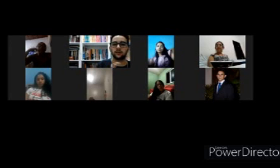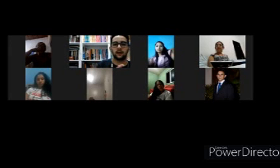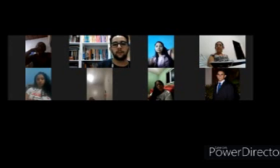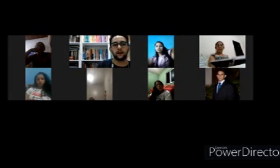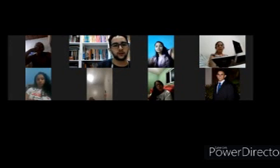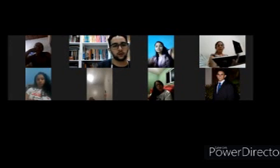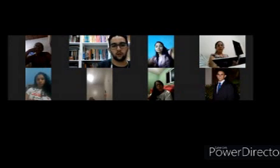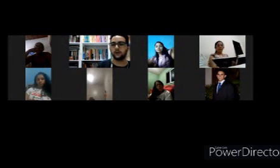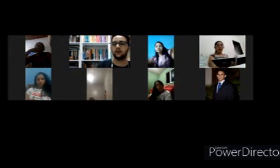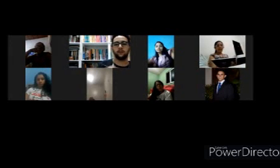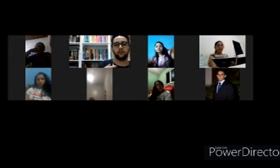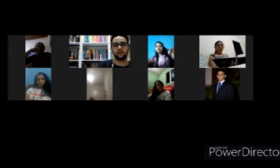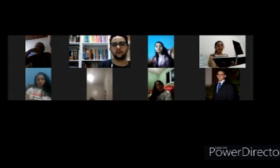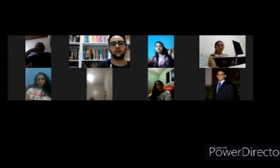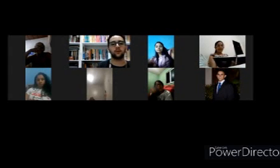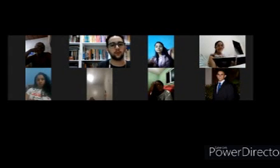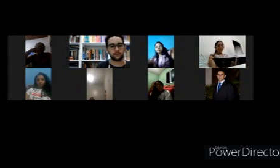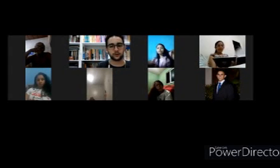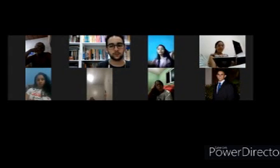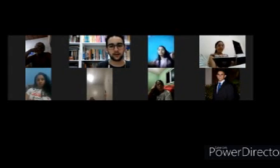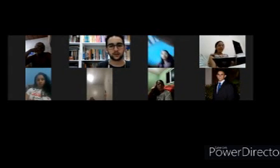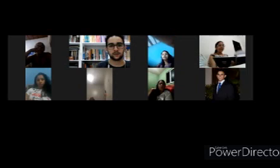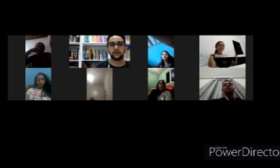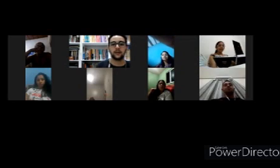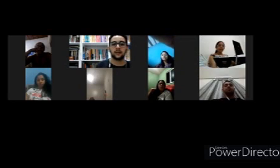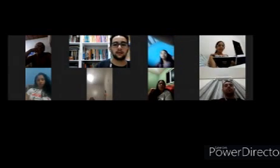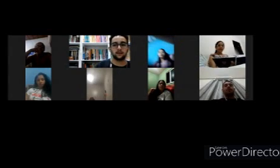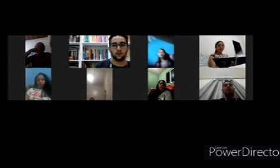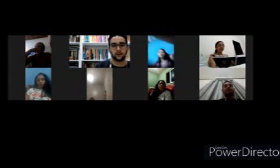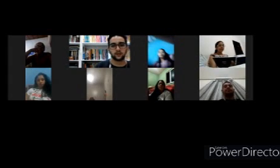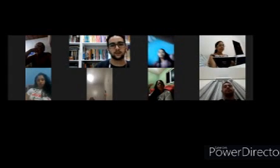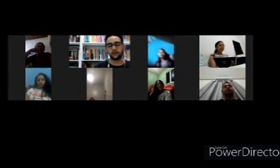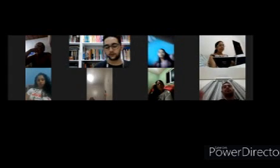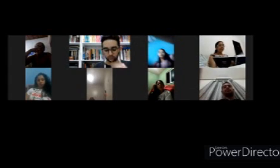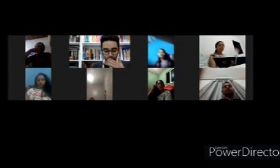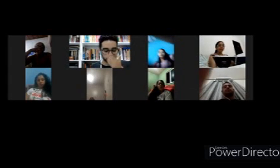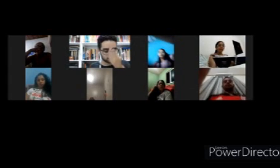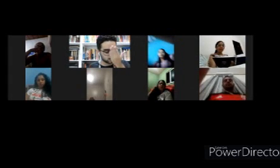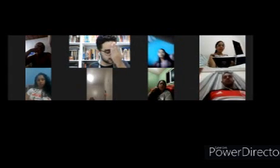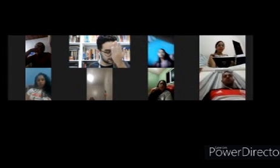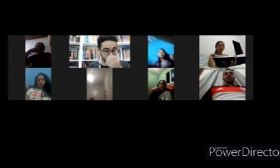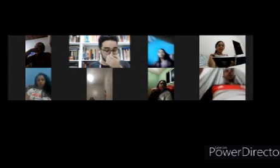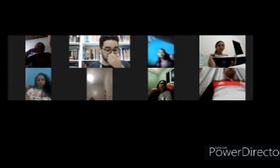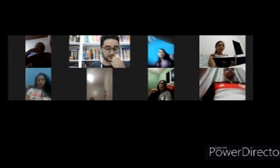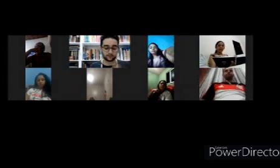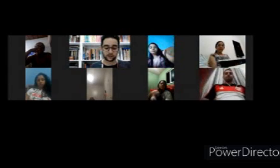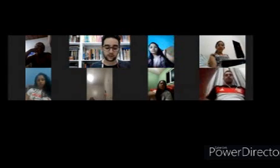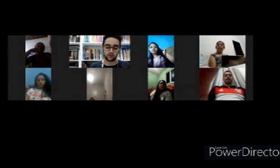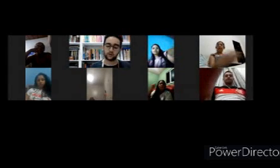da parte teórica e depois indo para uma parte prática. Inicialmente, essa parte que eu trouxe para vocês era essa parte teórica